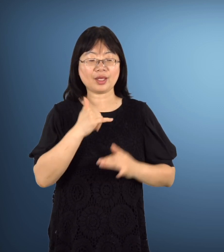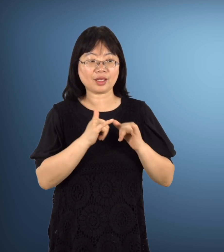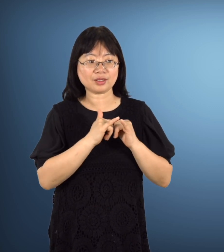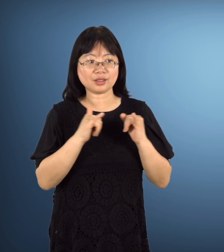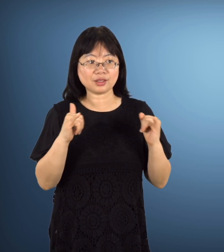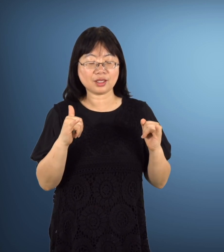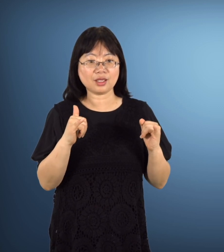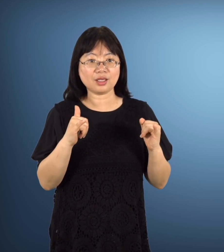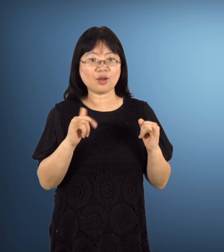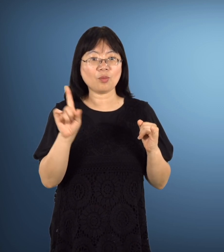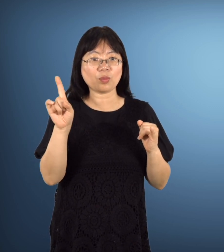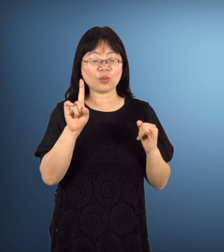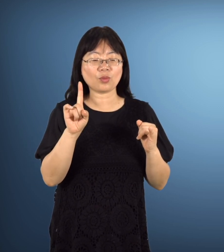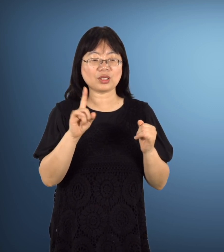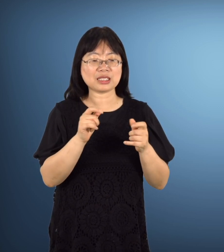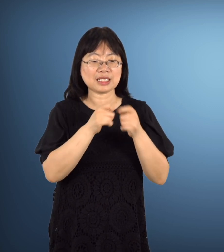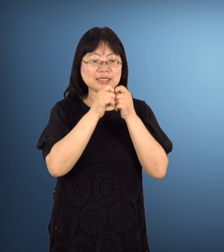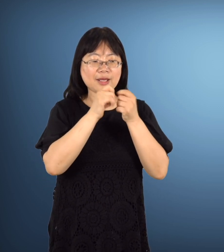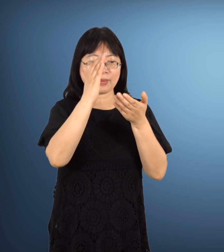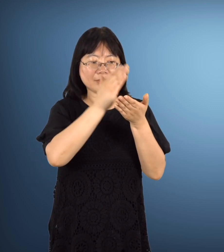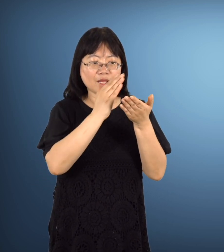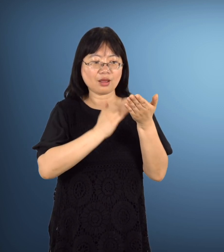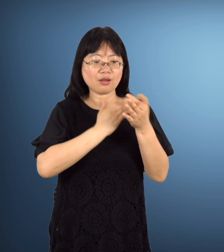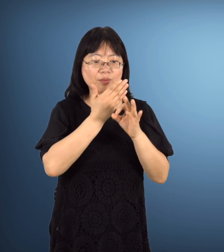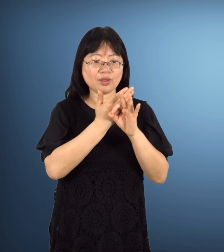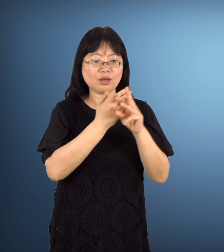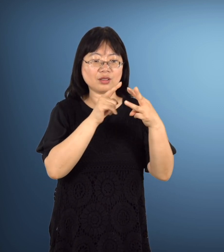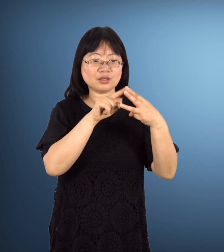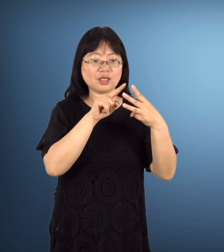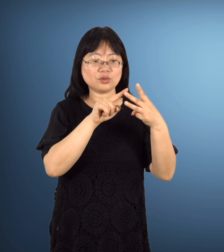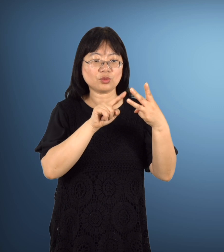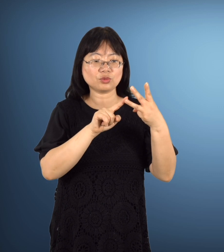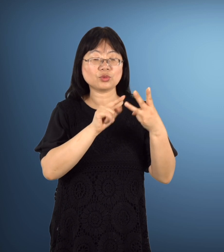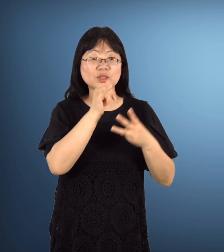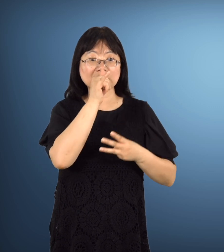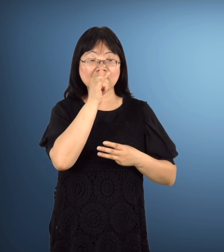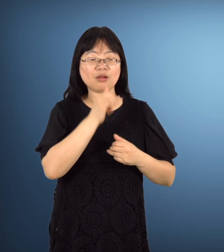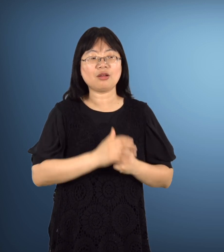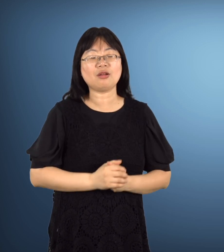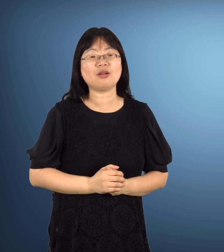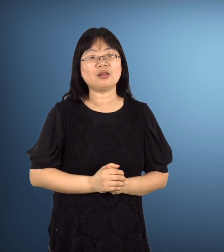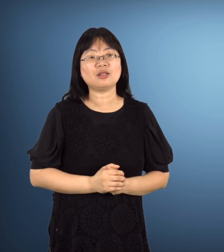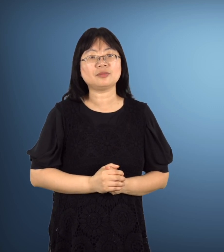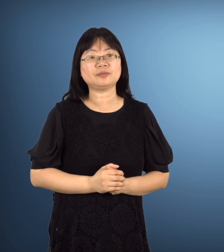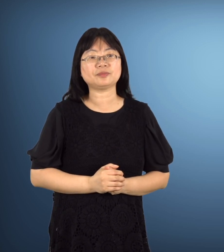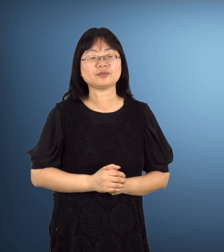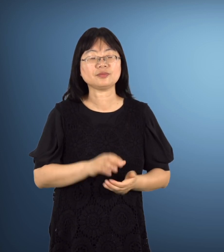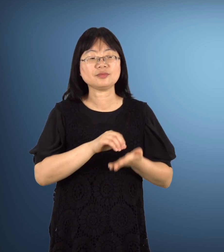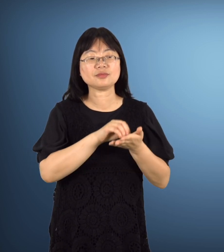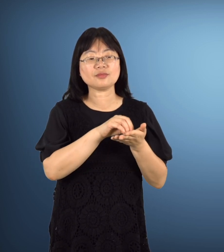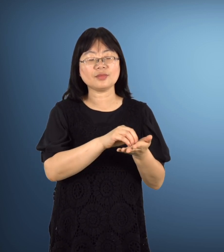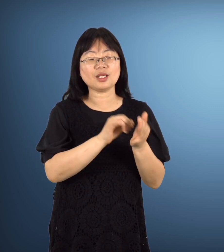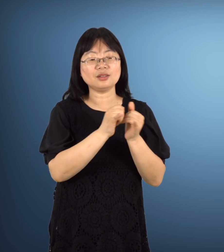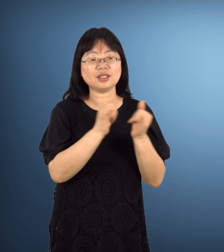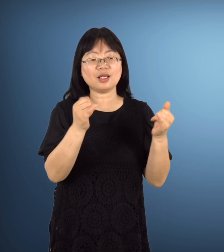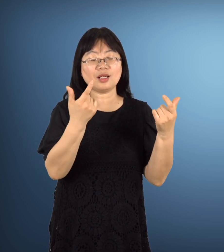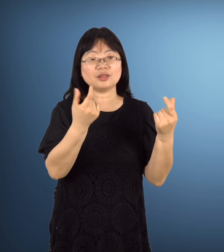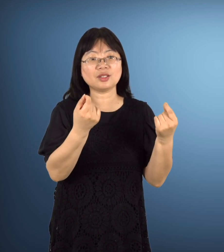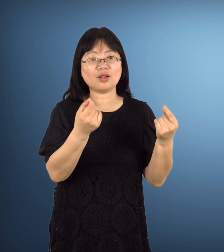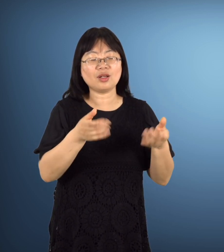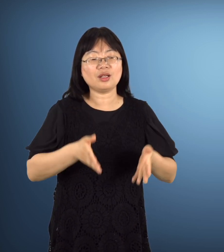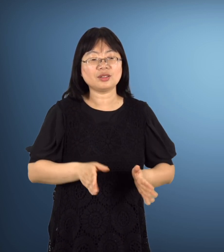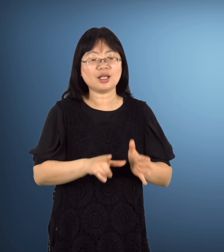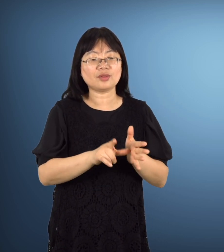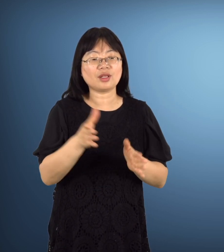맹인에는 이제 세분화시키면 세 종류의 맹인이 있어요. 여기에 등장하는 인물처럼